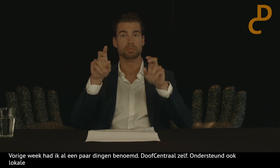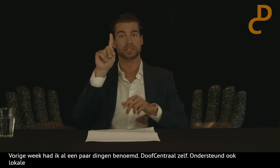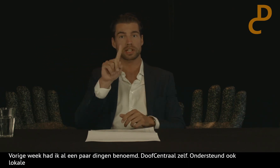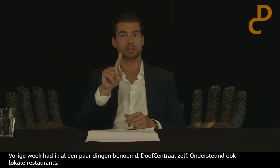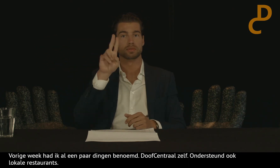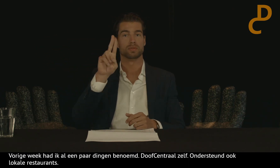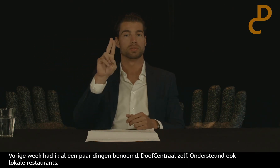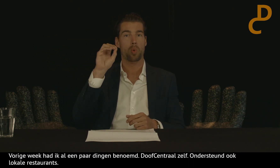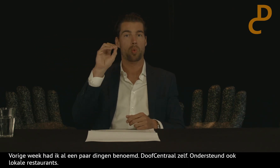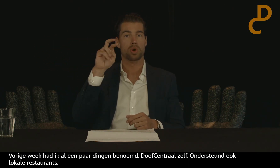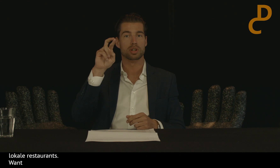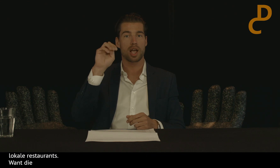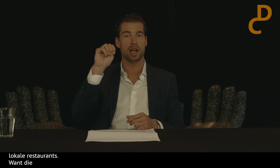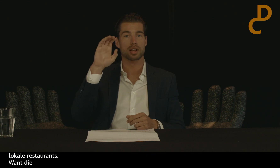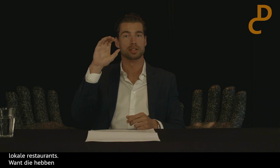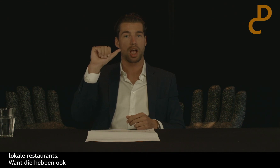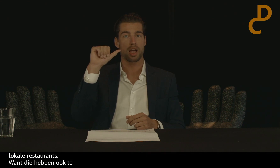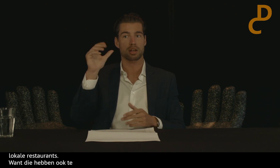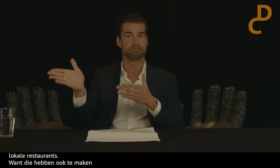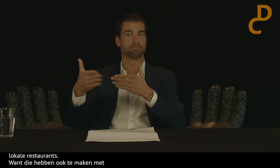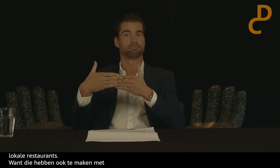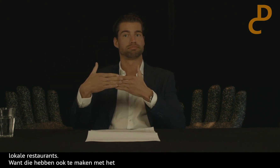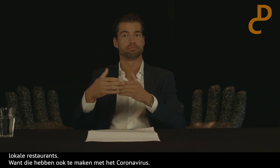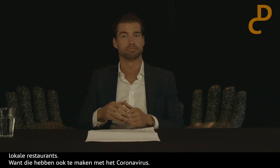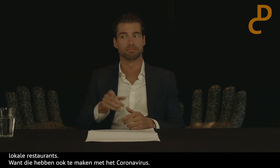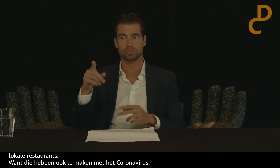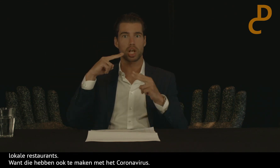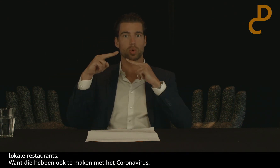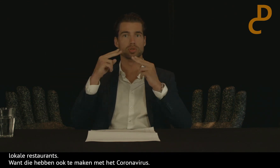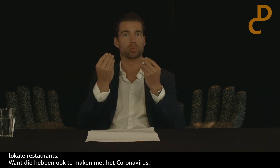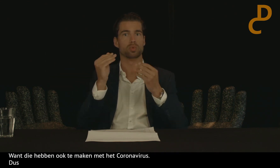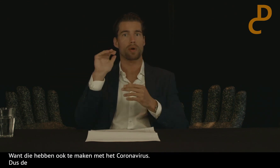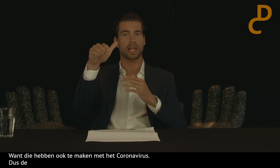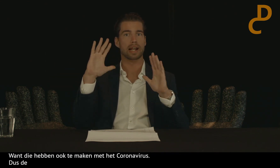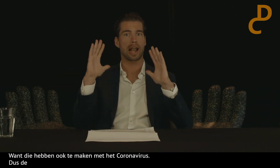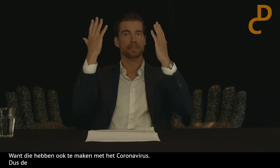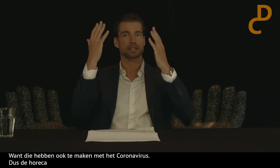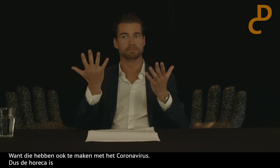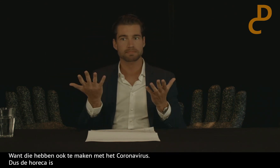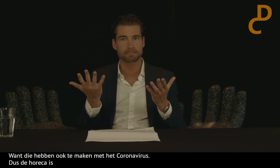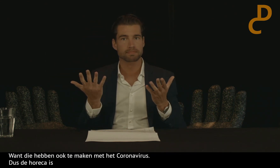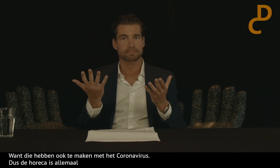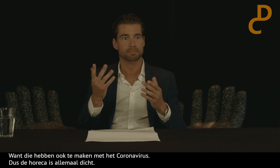Want die hebben ook te maken met het coronavirus. Dus de horeca is allemaal dicht. Dus hoe overleven de